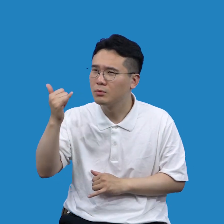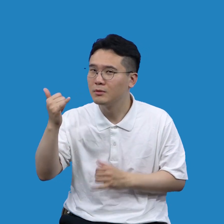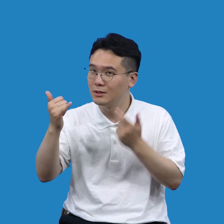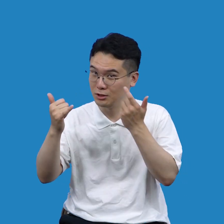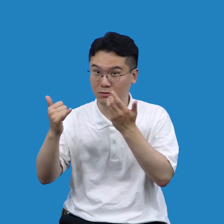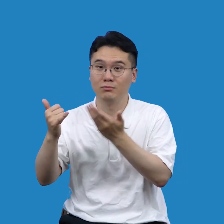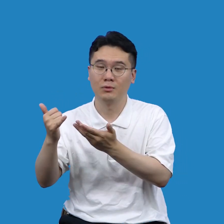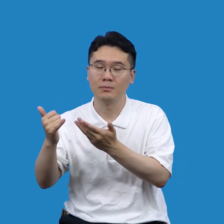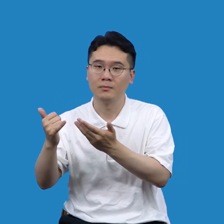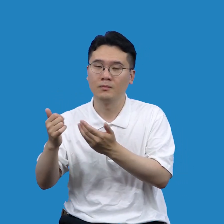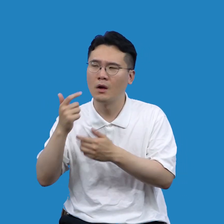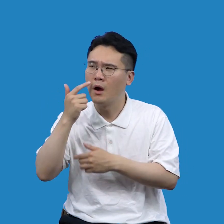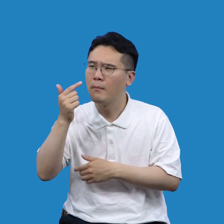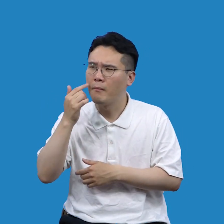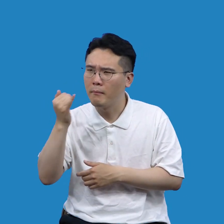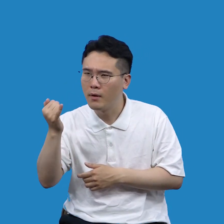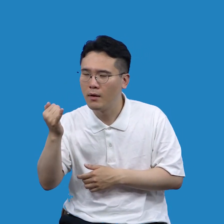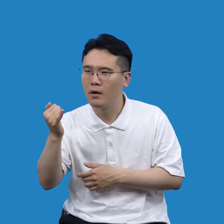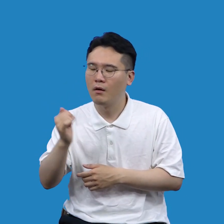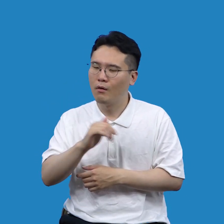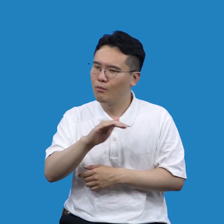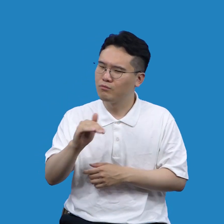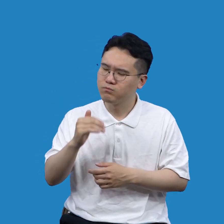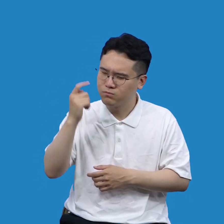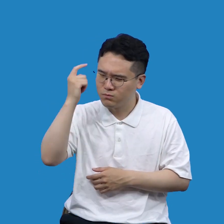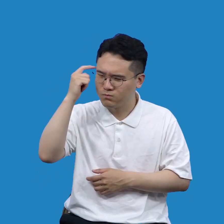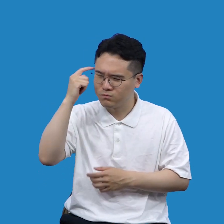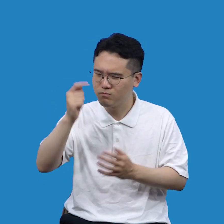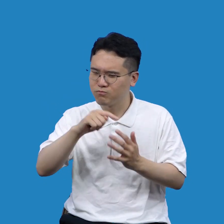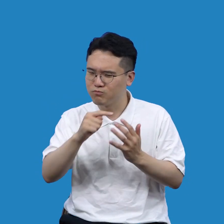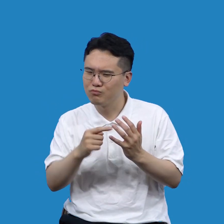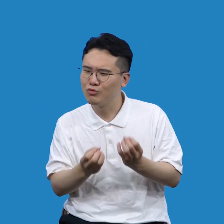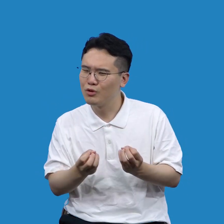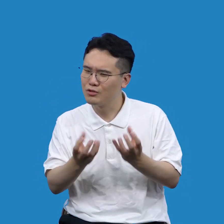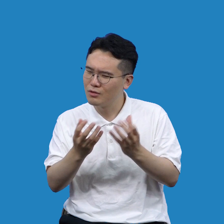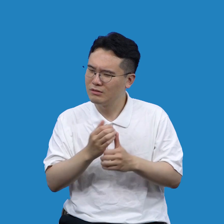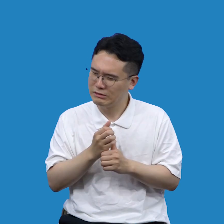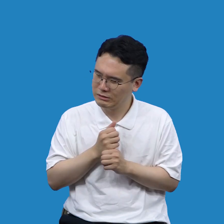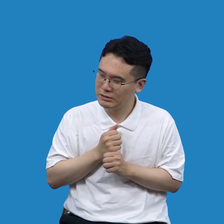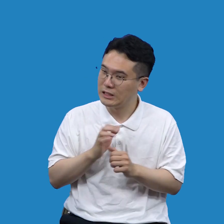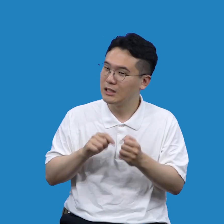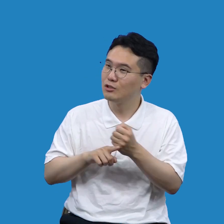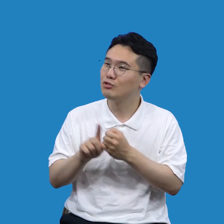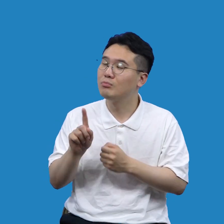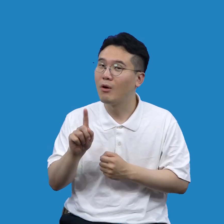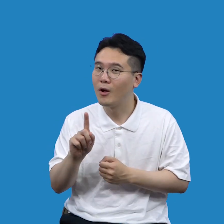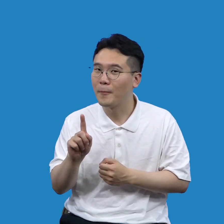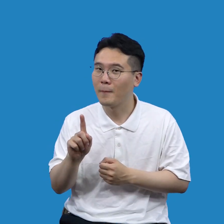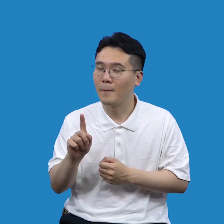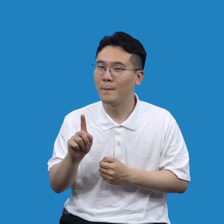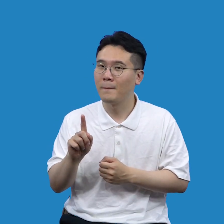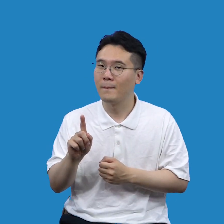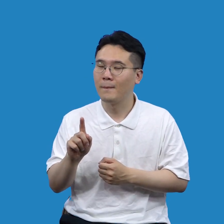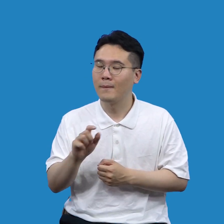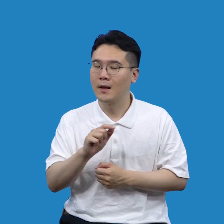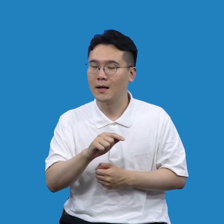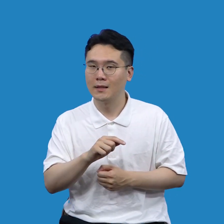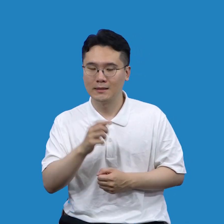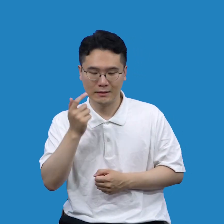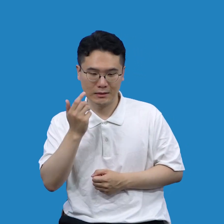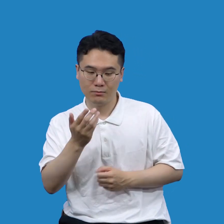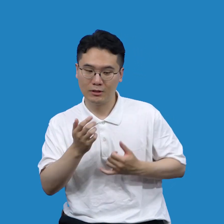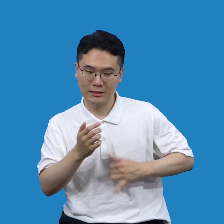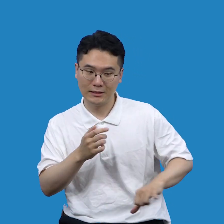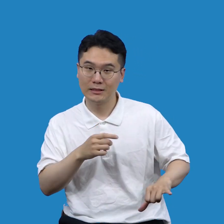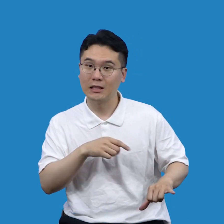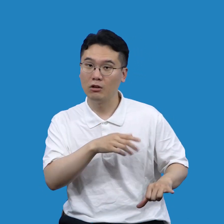우리가 왜 이렇게 유월절을 지켜야 하지요? 네, 그때 질문하는 자녀들에게